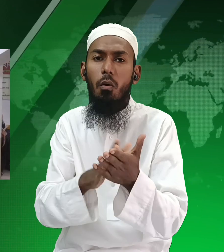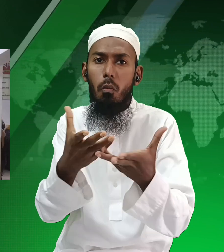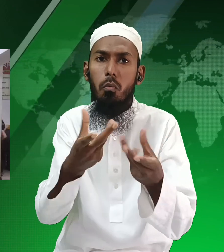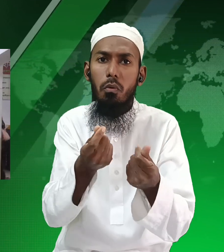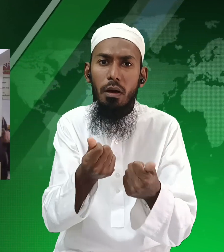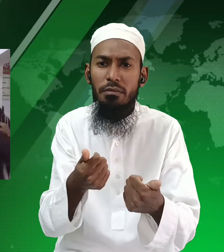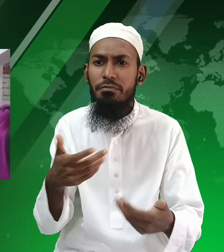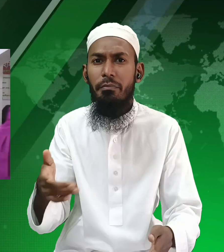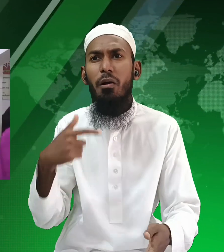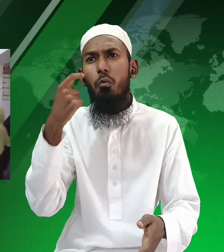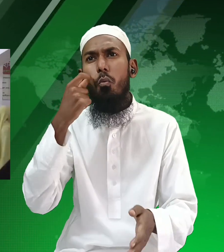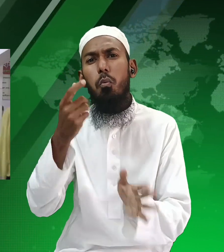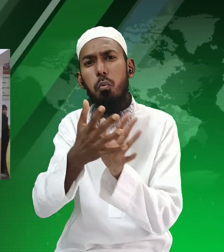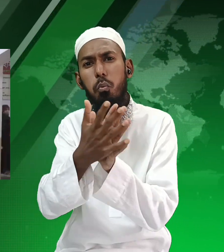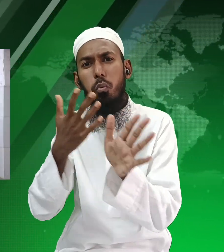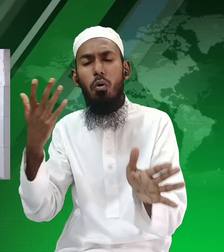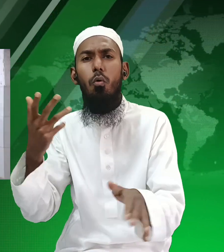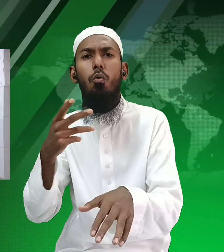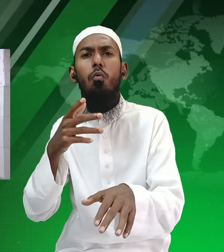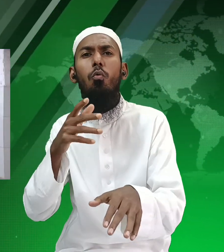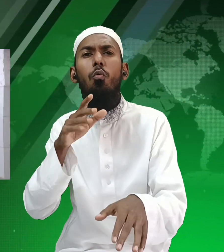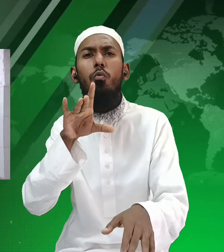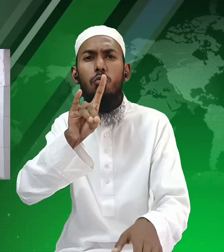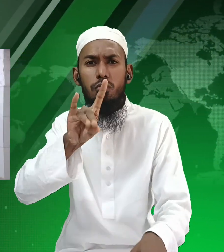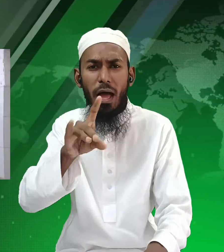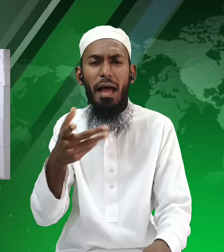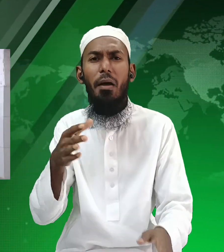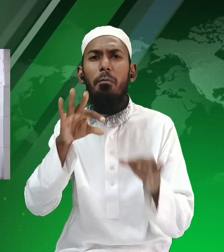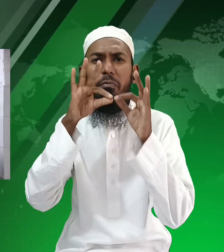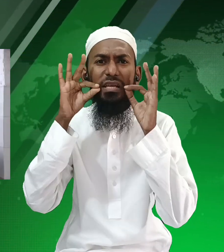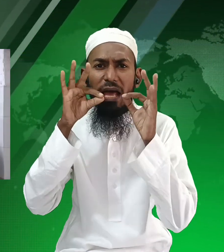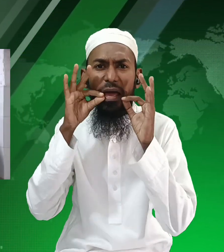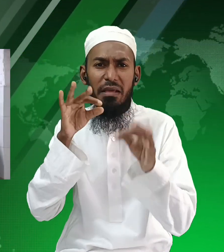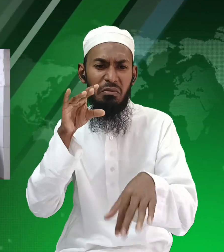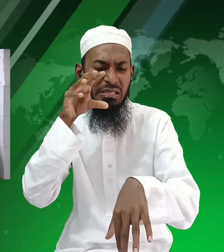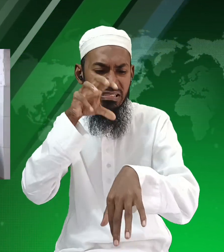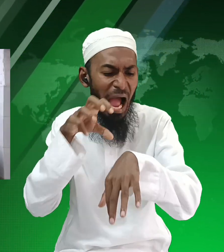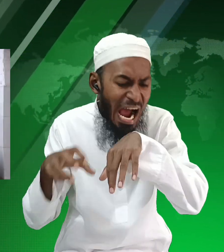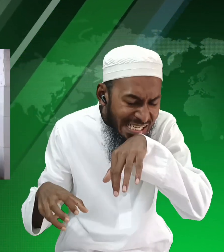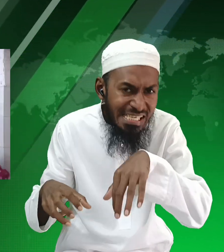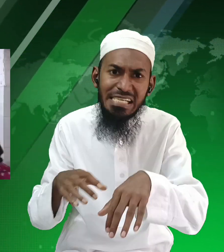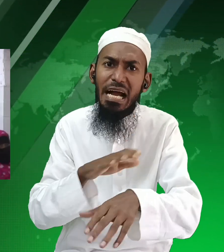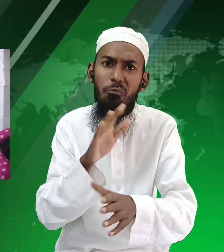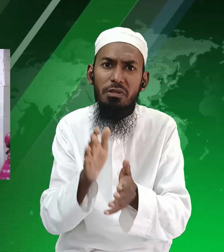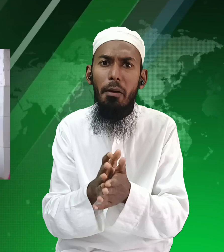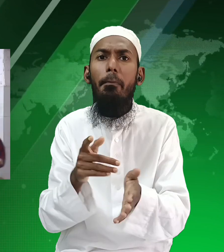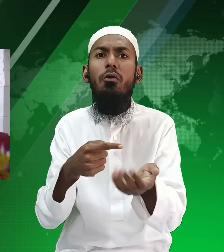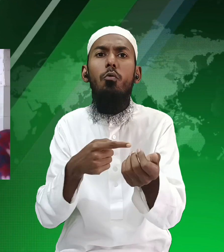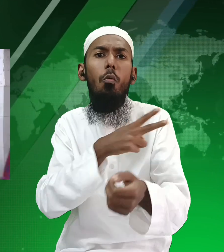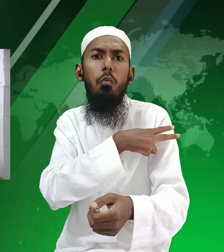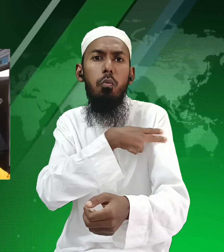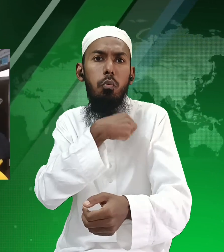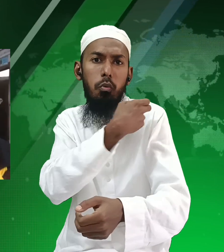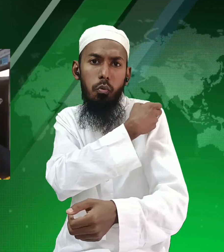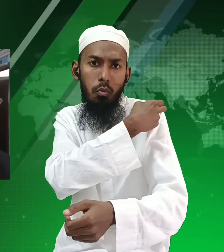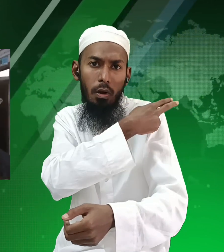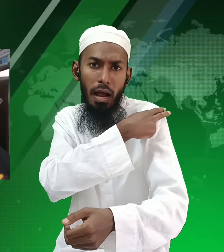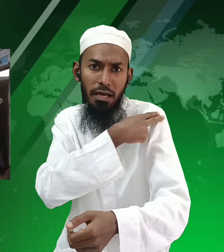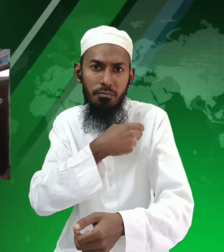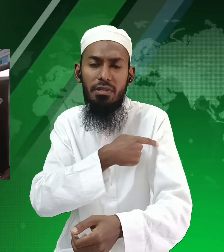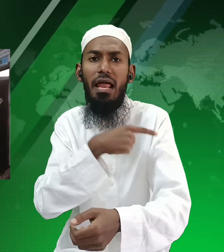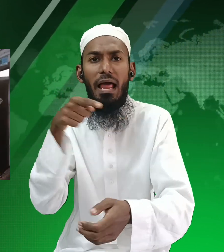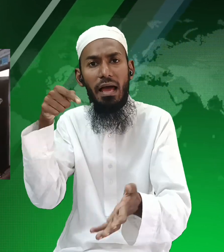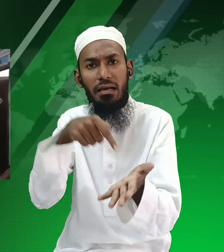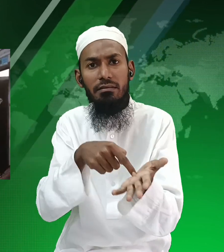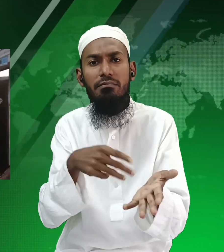খালেদার মতো বহু মানুষ কুকুর বিড়াল সহ বন্যপ্রাণীর কামড়ে আক্রান্ত হয়ে চিকিৎসা নিতে হাসপাতালে ছুটে আসছেন। জলাতঙ্ক